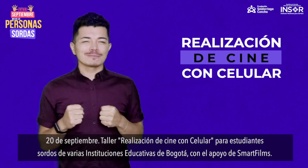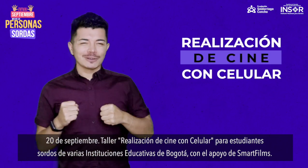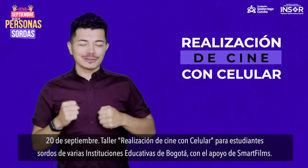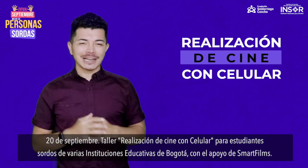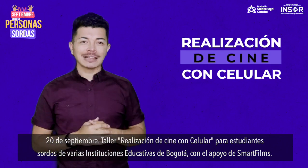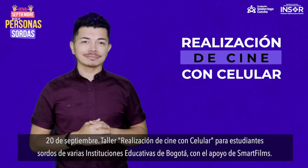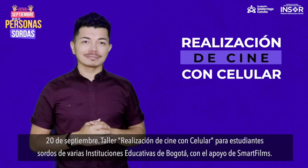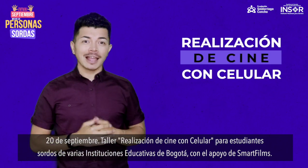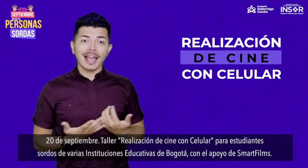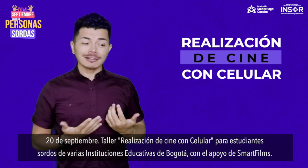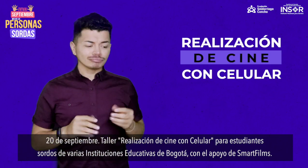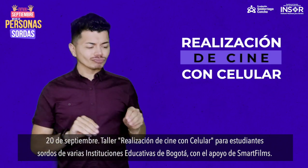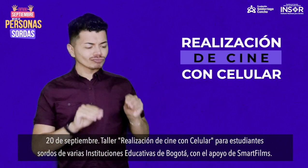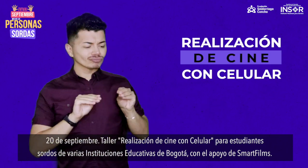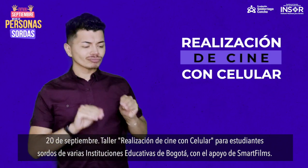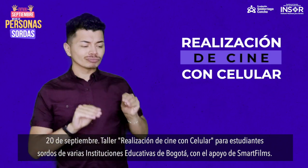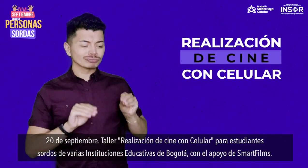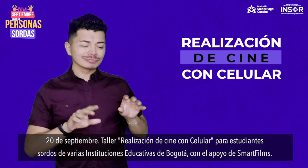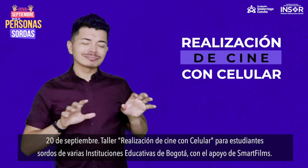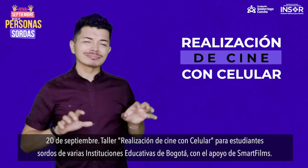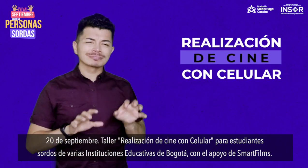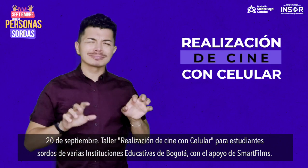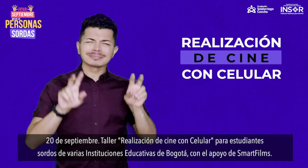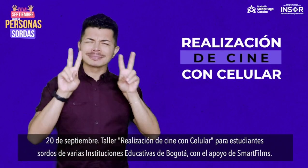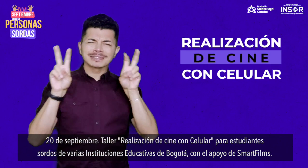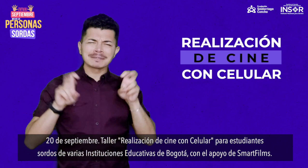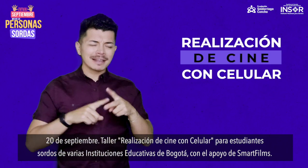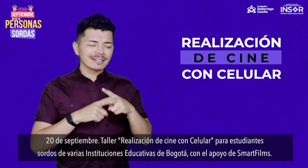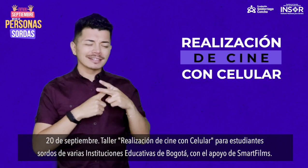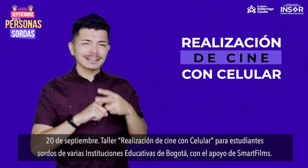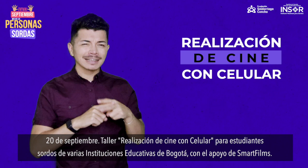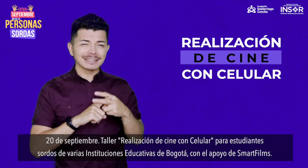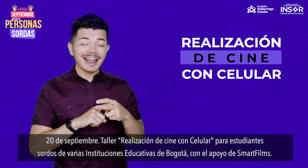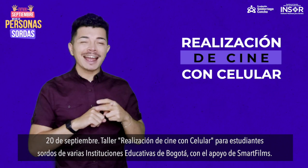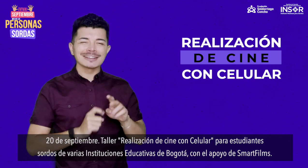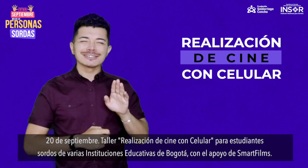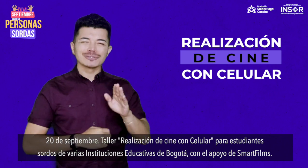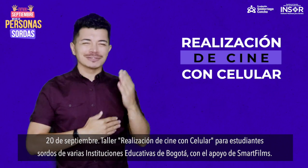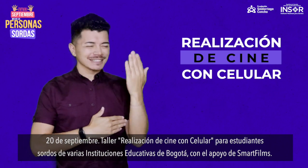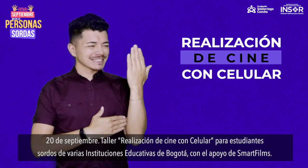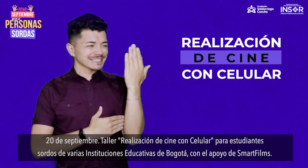para estudiantes sordos de varias instituciones educativas de Bogotá.